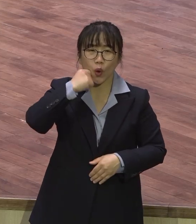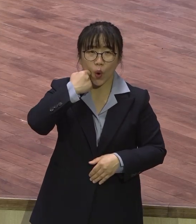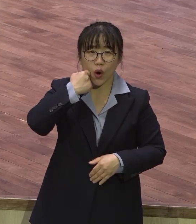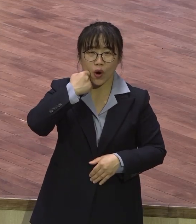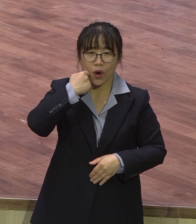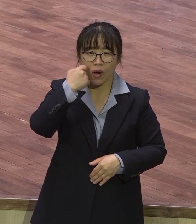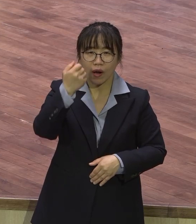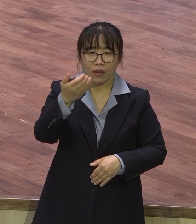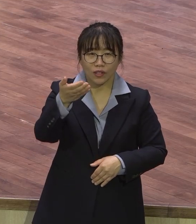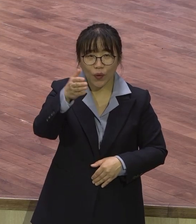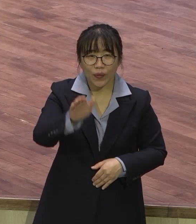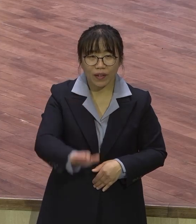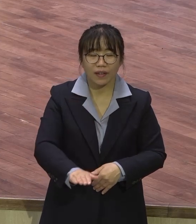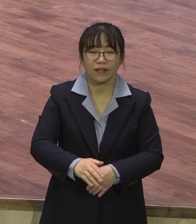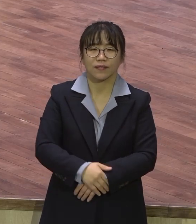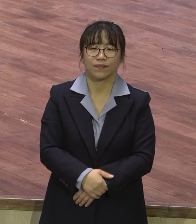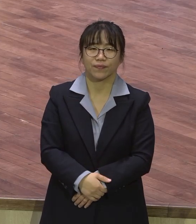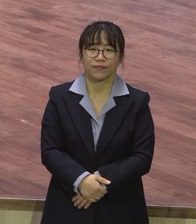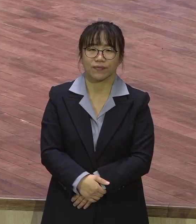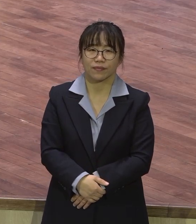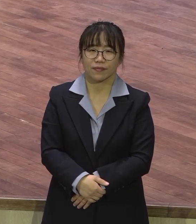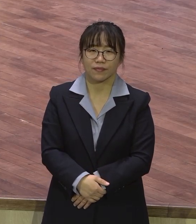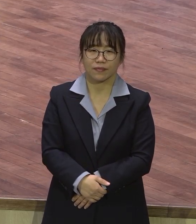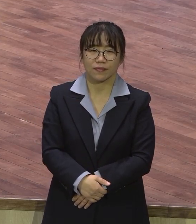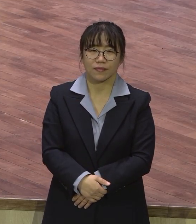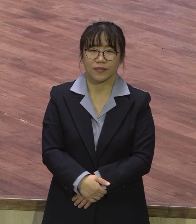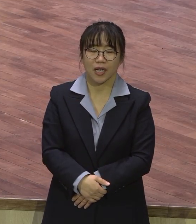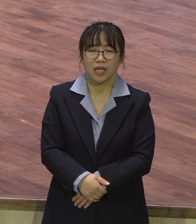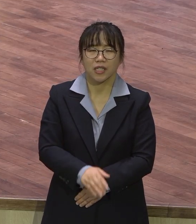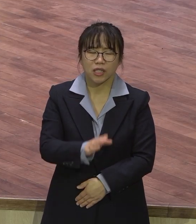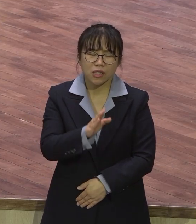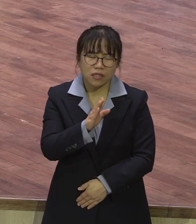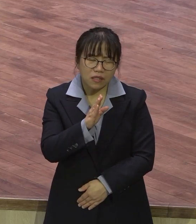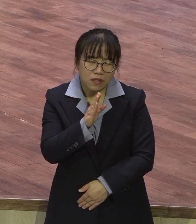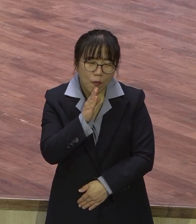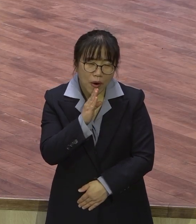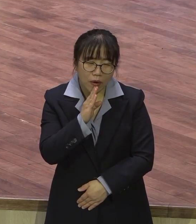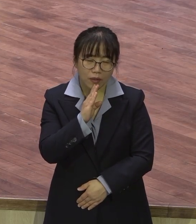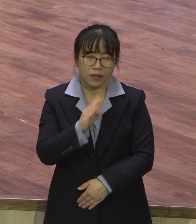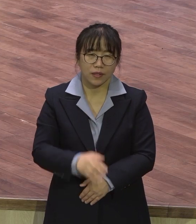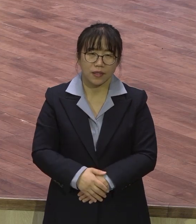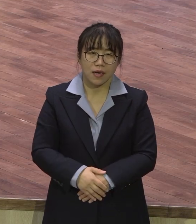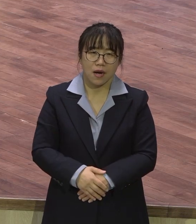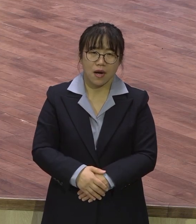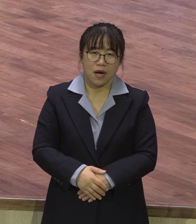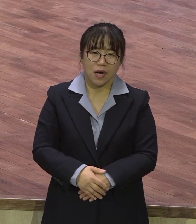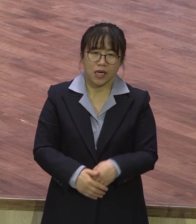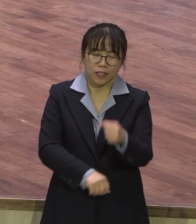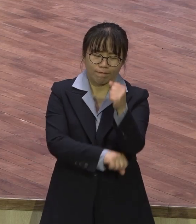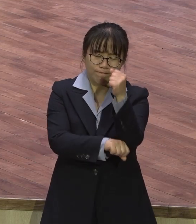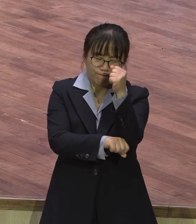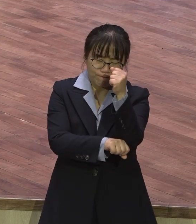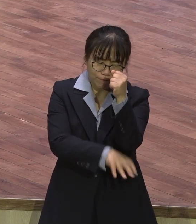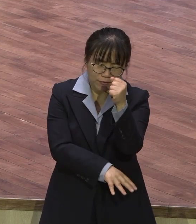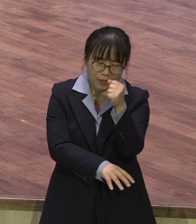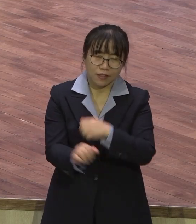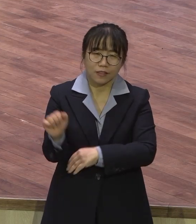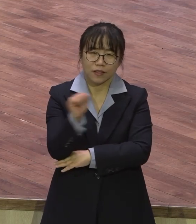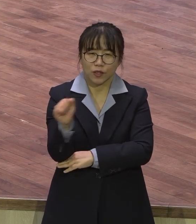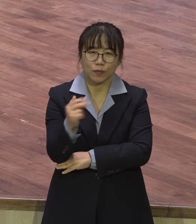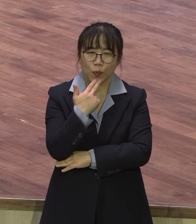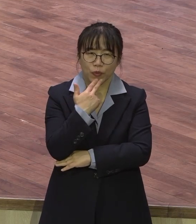핵심적인 딱 흔들리지 않는 헌신자들이 딱 있는데 거기 한